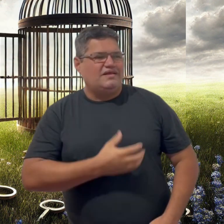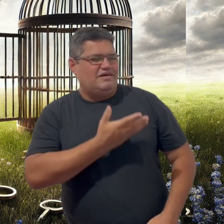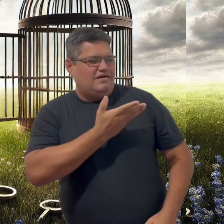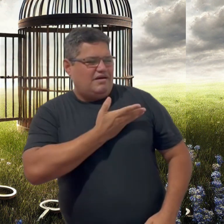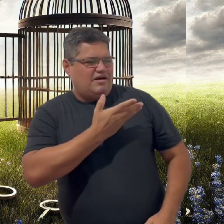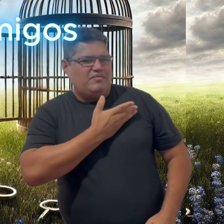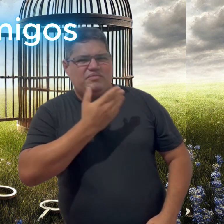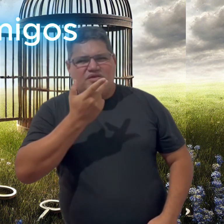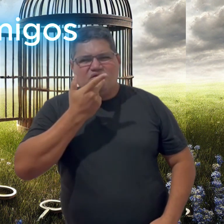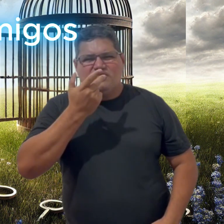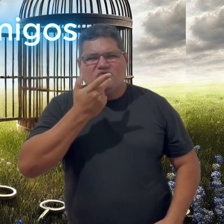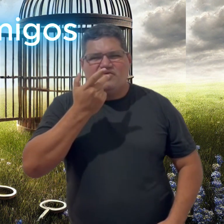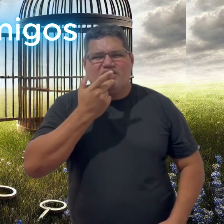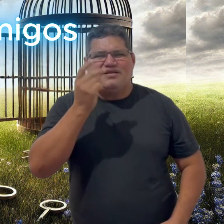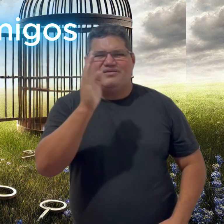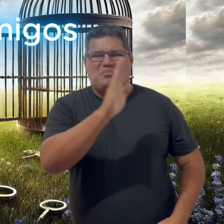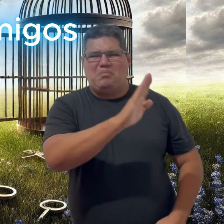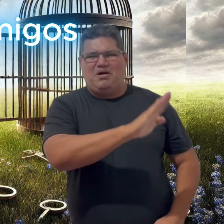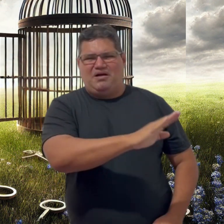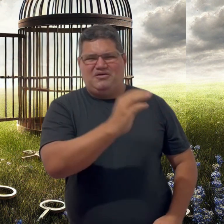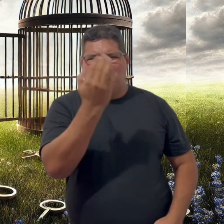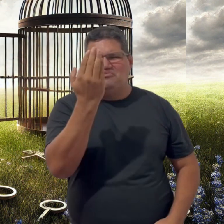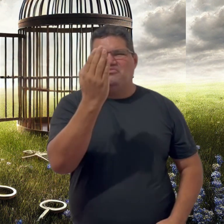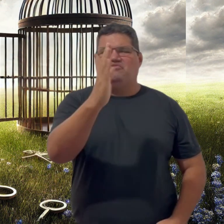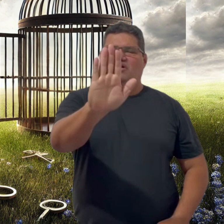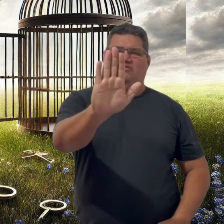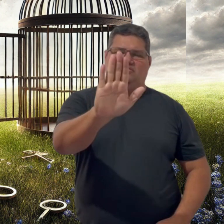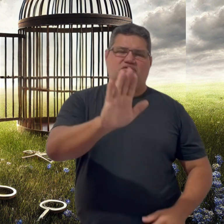infundadas de falsos amigos.